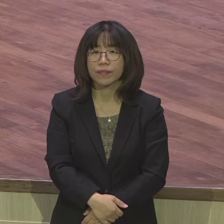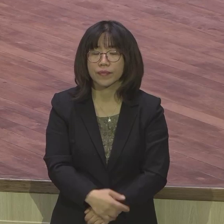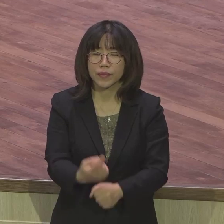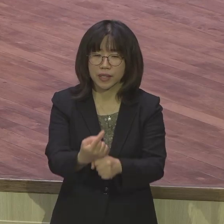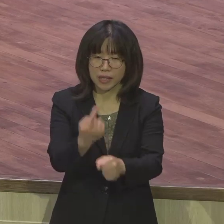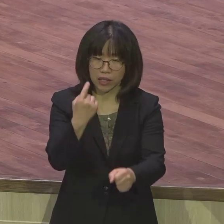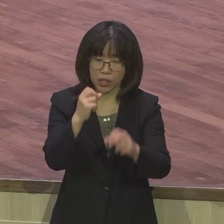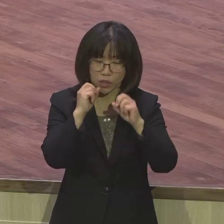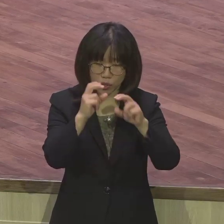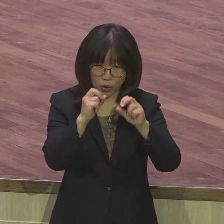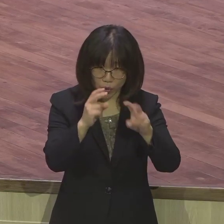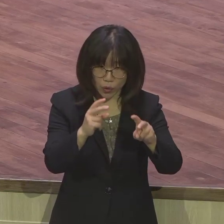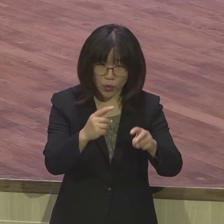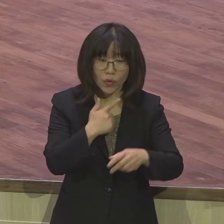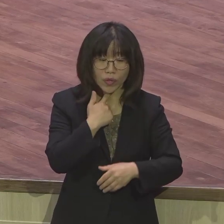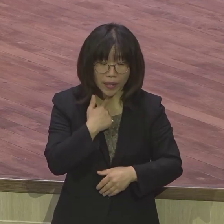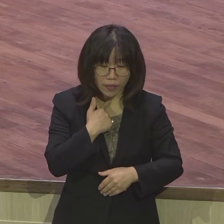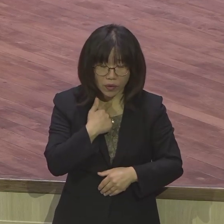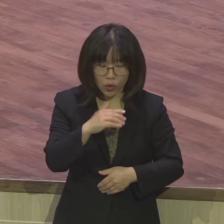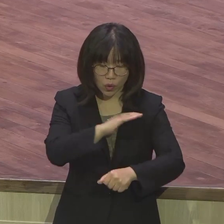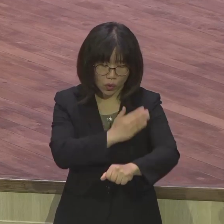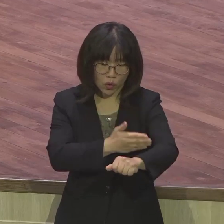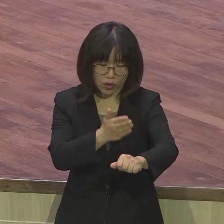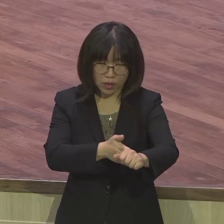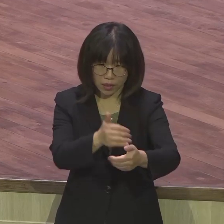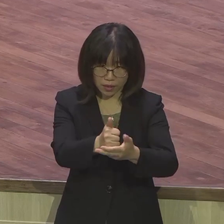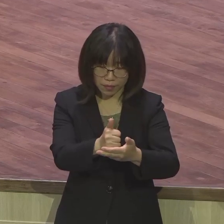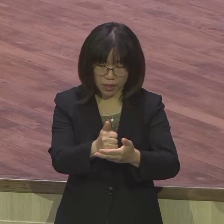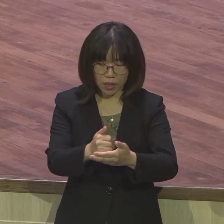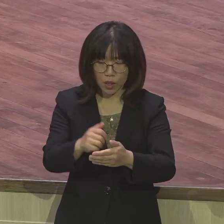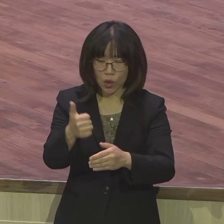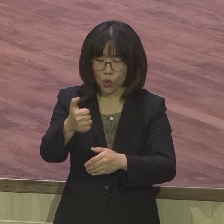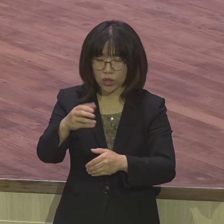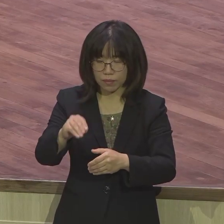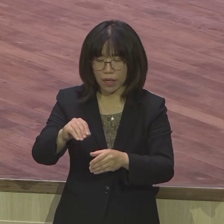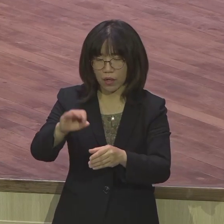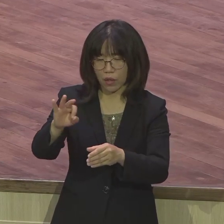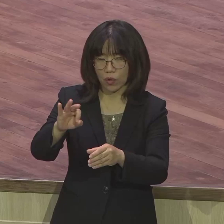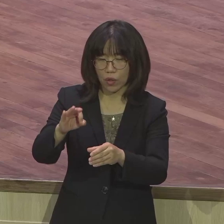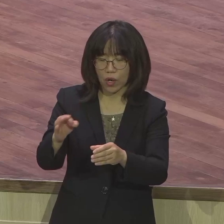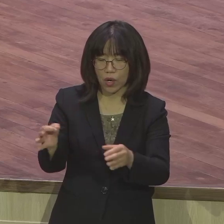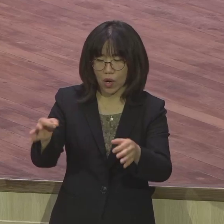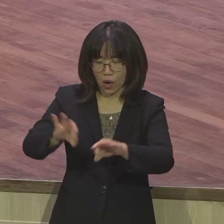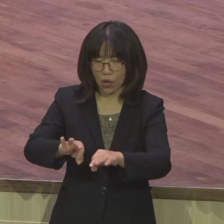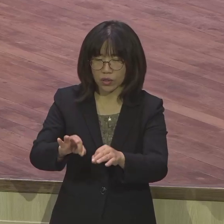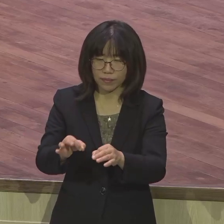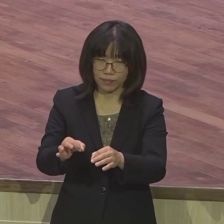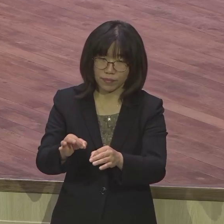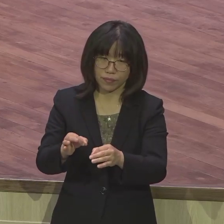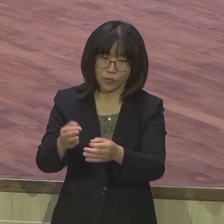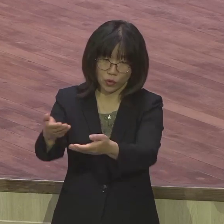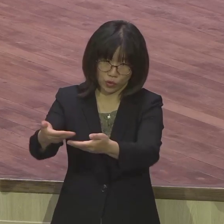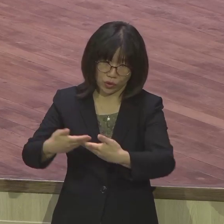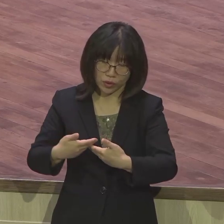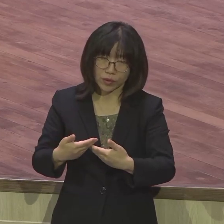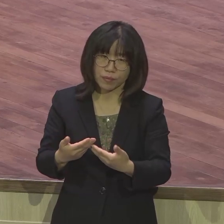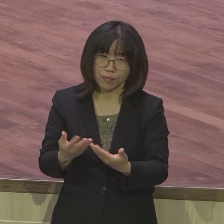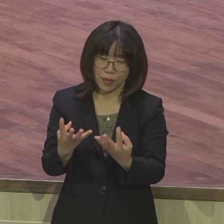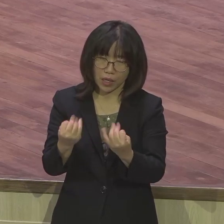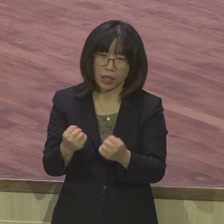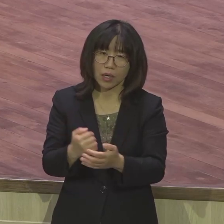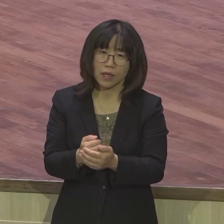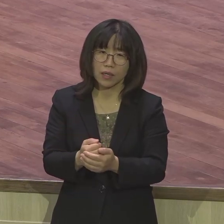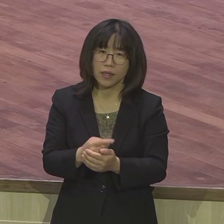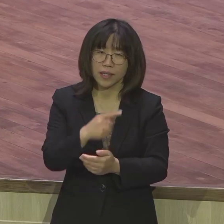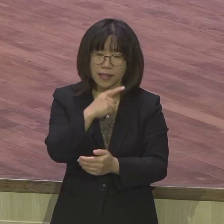우리 권사님 중에서도 50만 원 하는 분이 있어요. 그리고 이번에 캠프 갔다 오신 분 중에서도 작든 크든 간에 선교를 해서 헌신하려는 분들이 있고요. 여러분